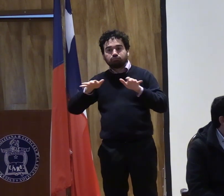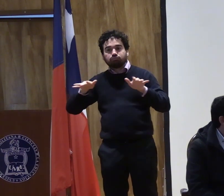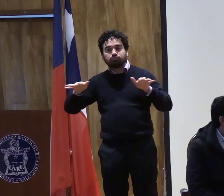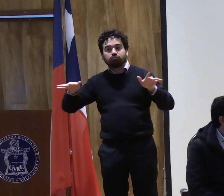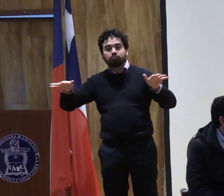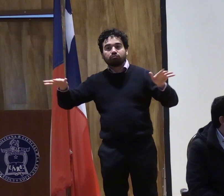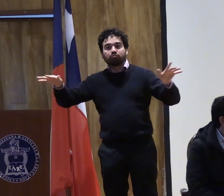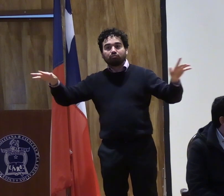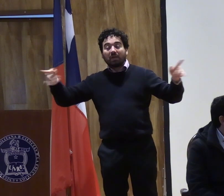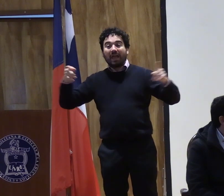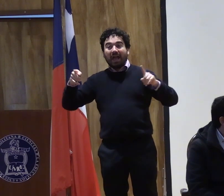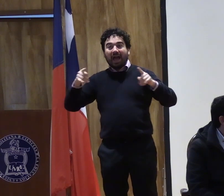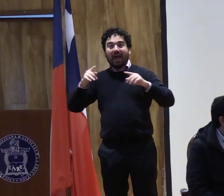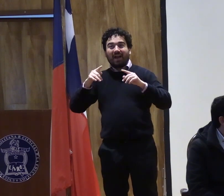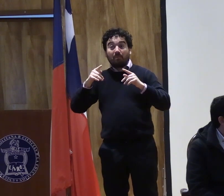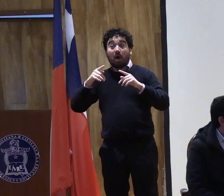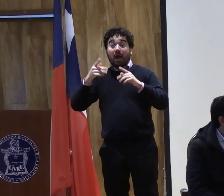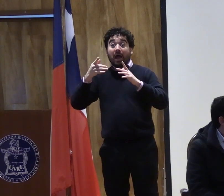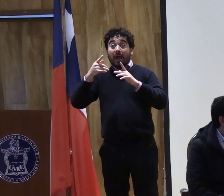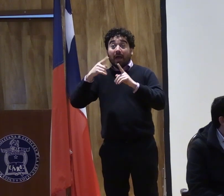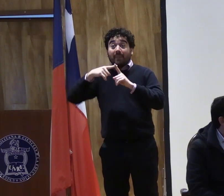aparecen protones y neutrones,